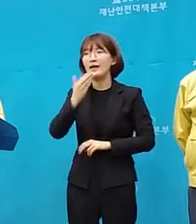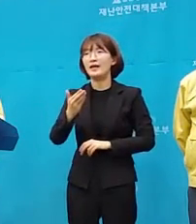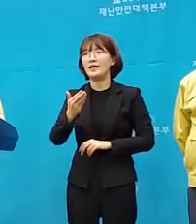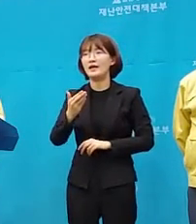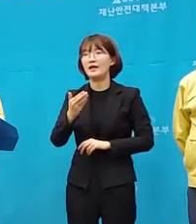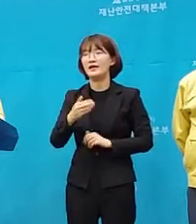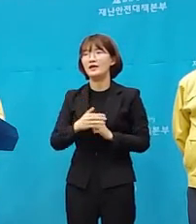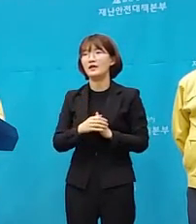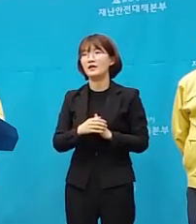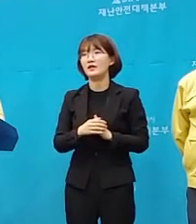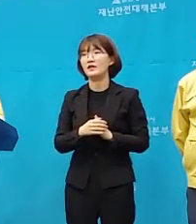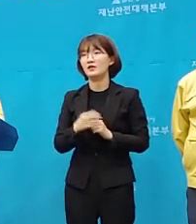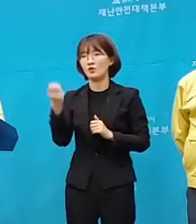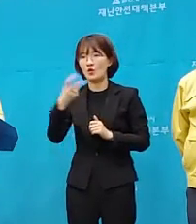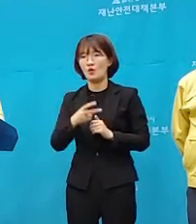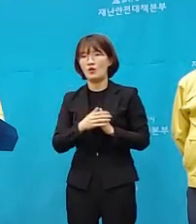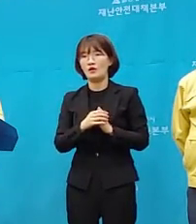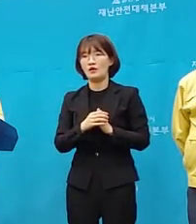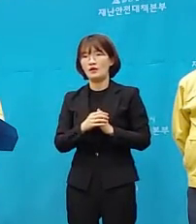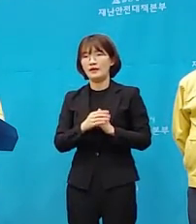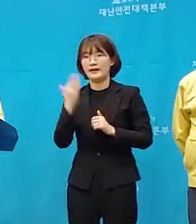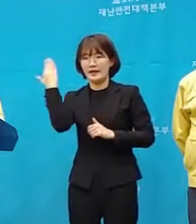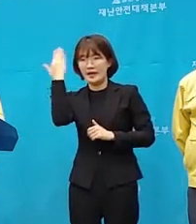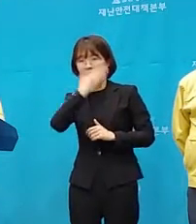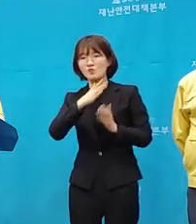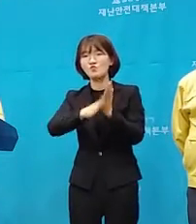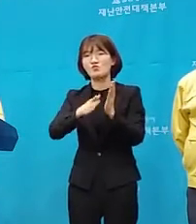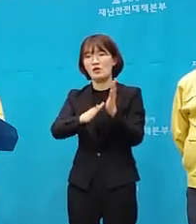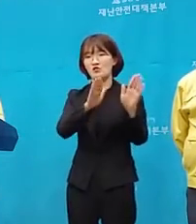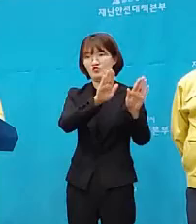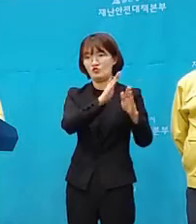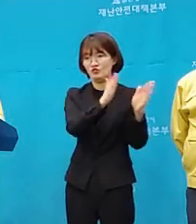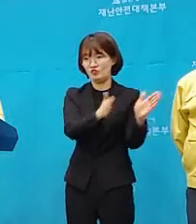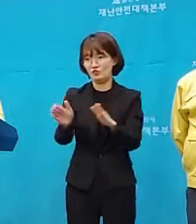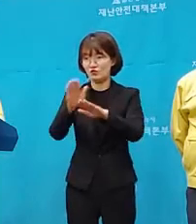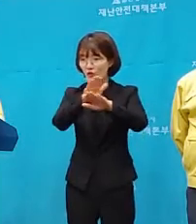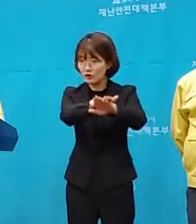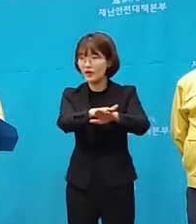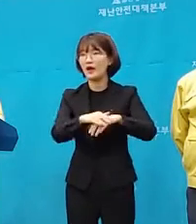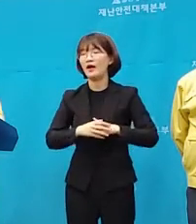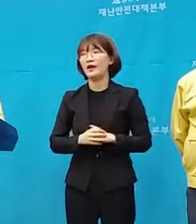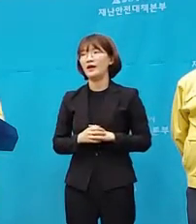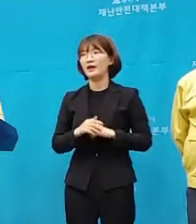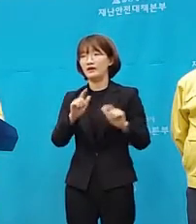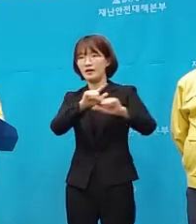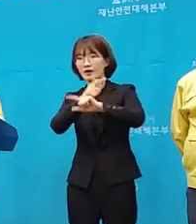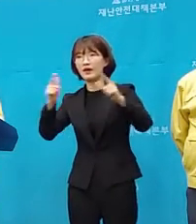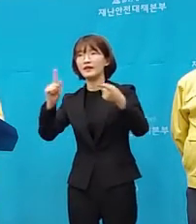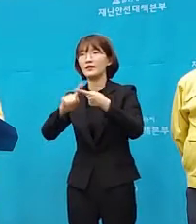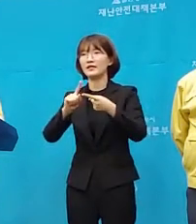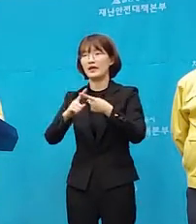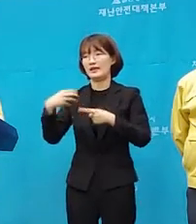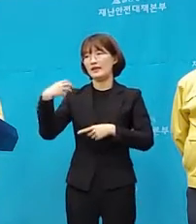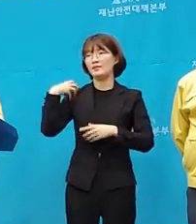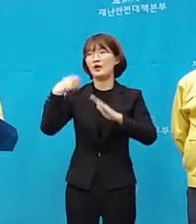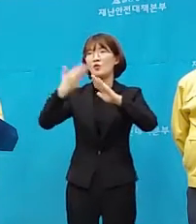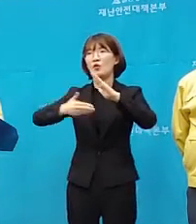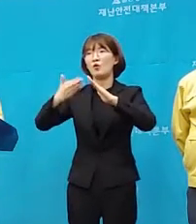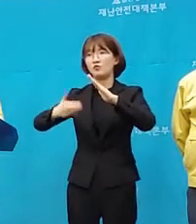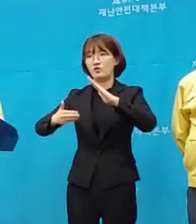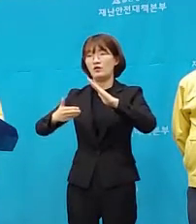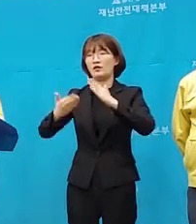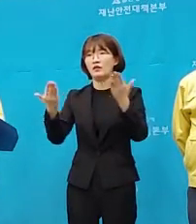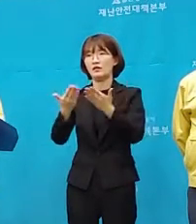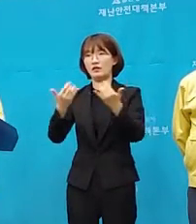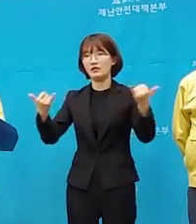했다든지 뭐 위생물품 비치라든지 그 다음에 뭐 소독 및 환기 요구 이런 사항을 저희들이 담당 공무원이 현장에